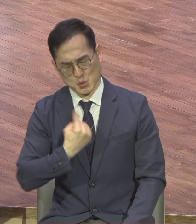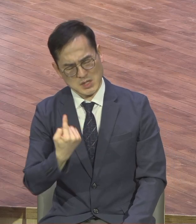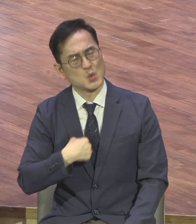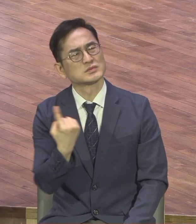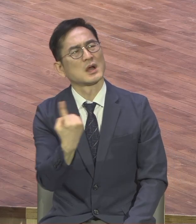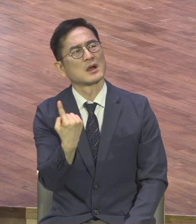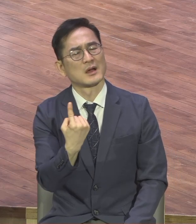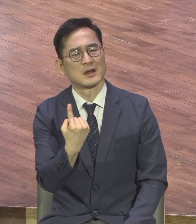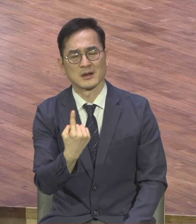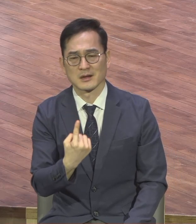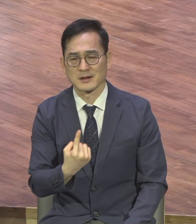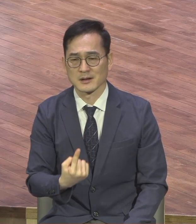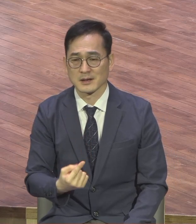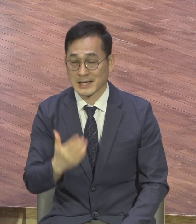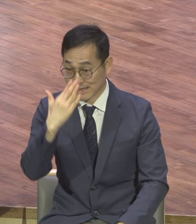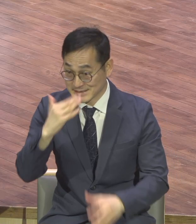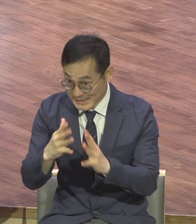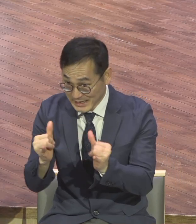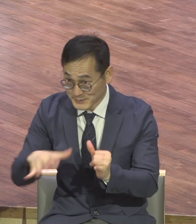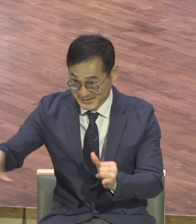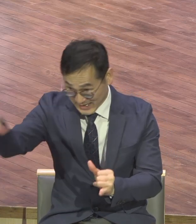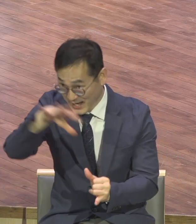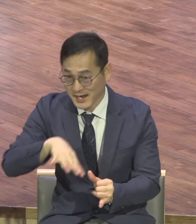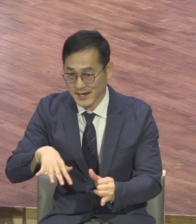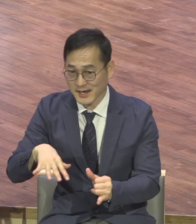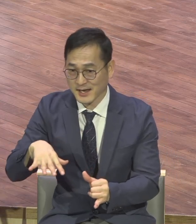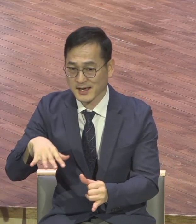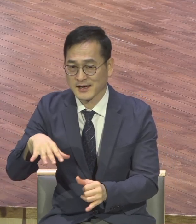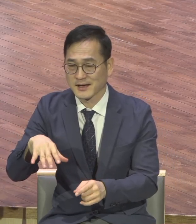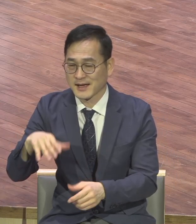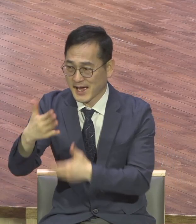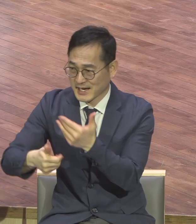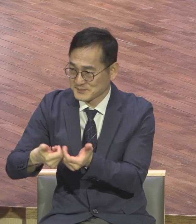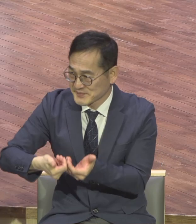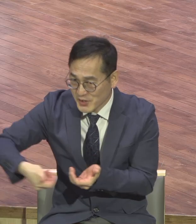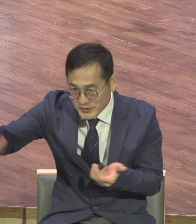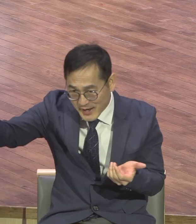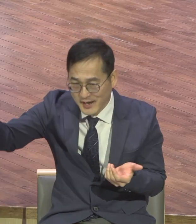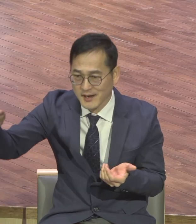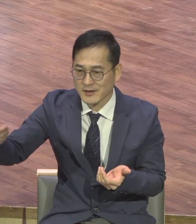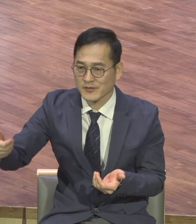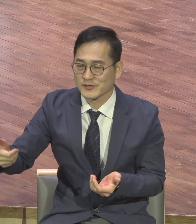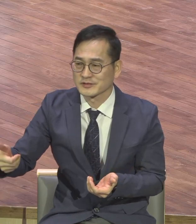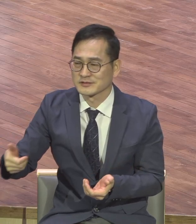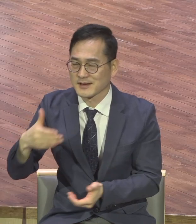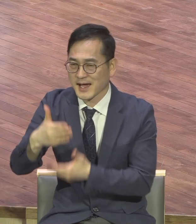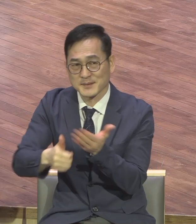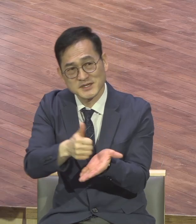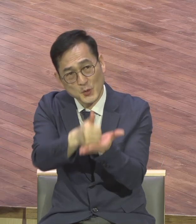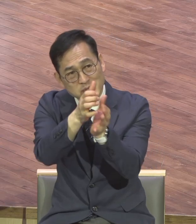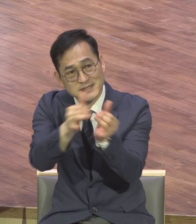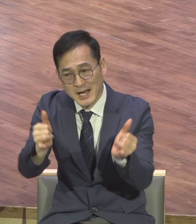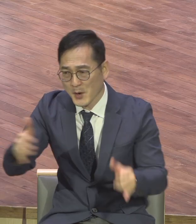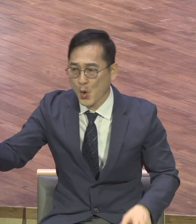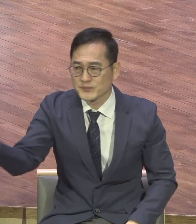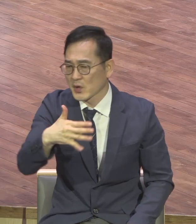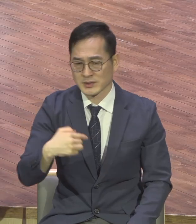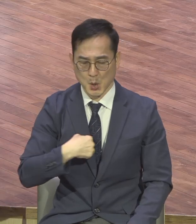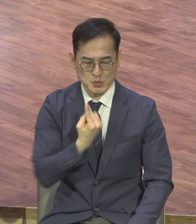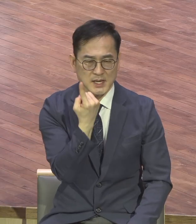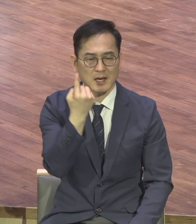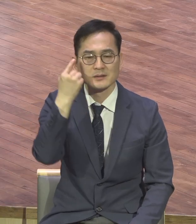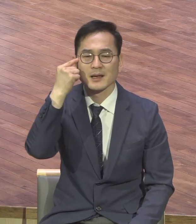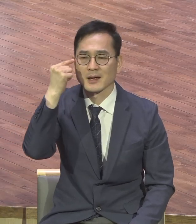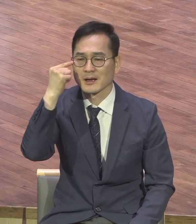엘리야의 눈에는 이스라엘 백성이 온통 하나님을 떠난 것처럼 보였습니다. 하나님을 섬기는 사람은 자기밖에 없는 것